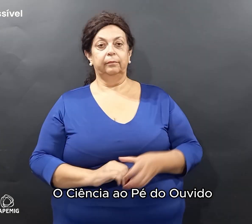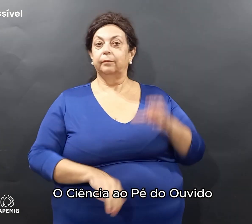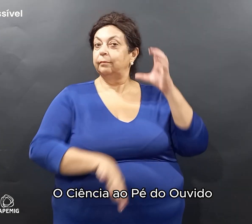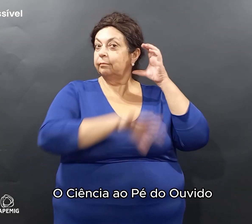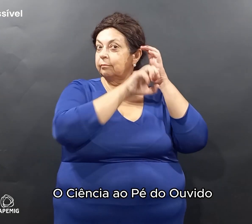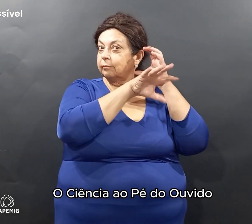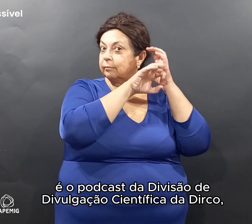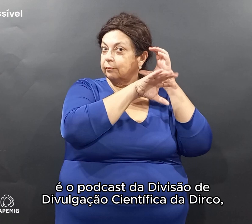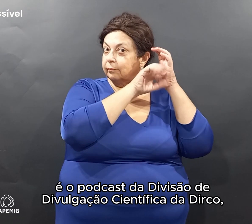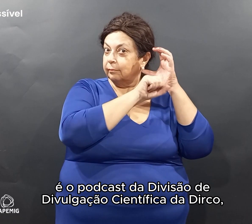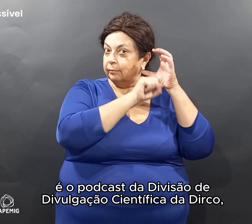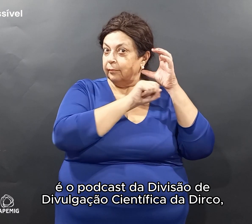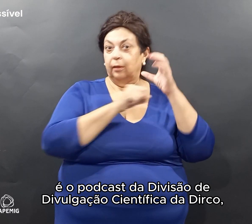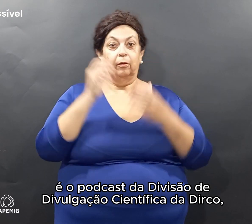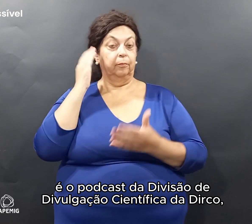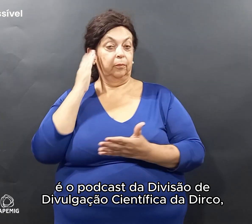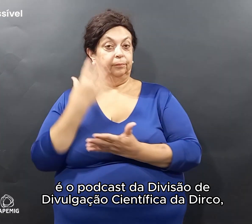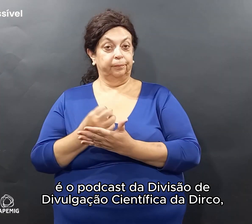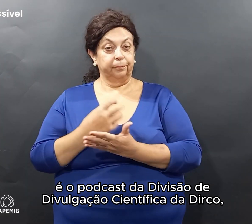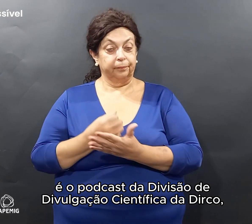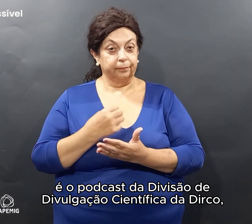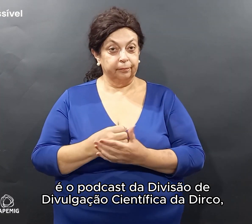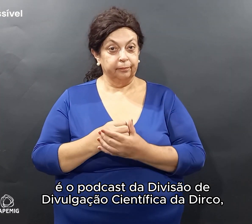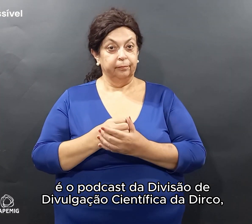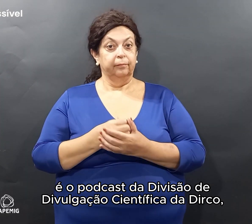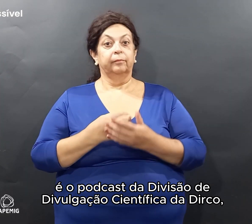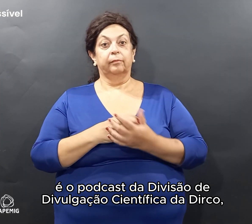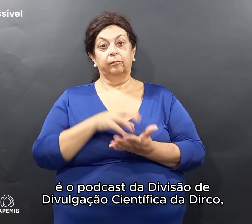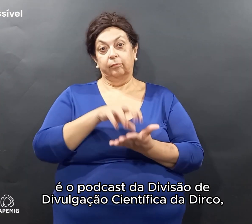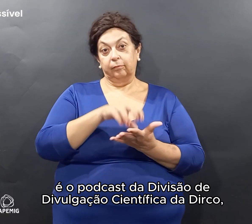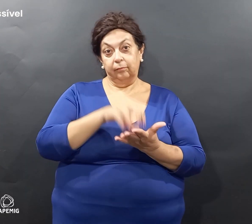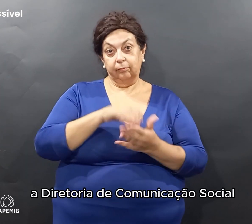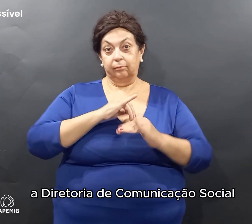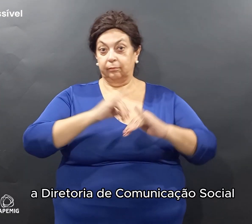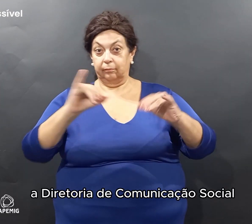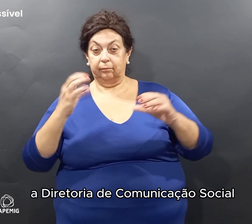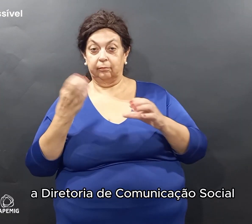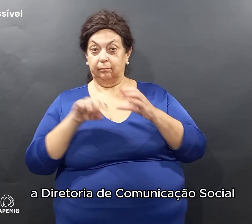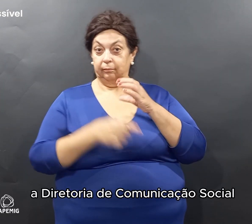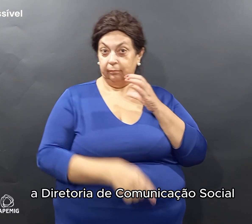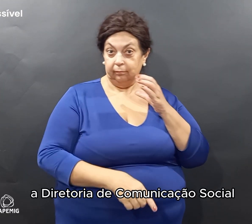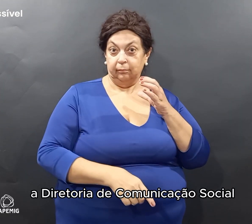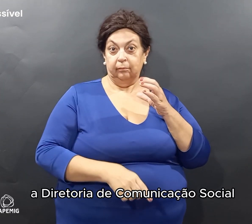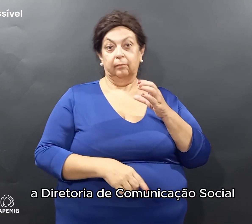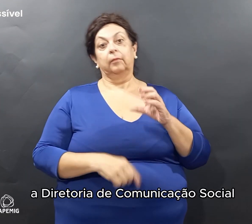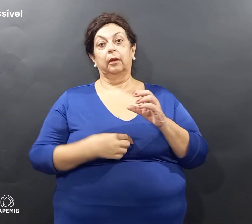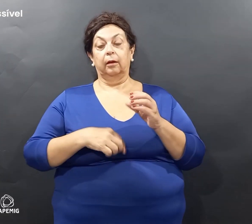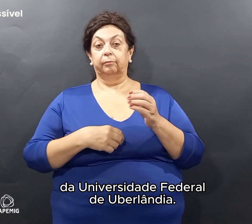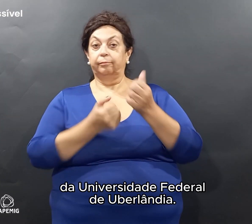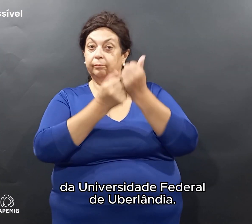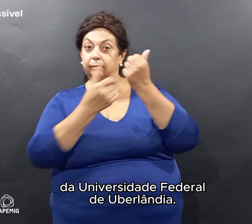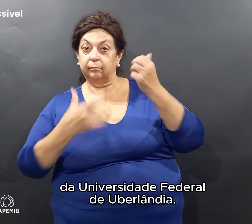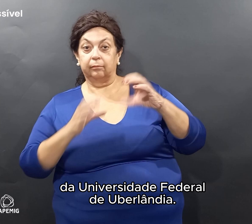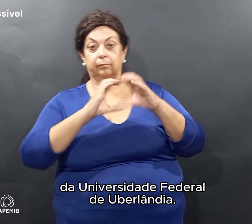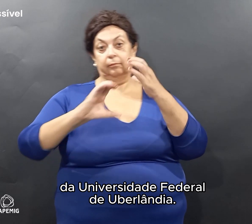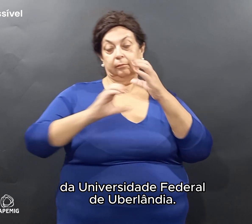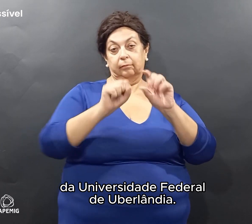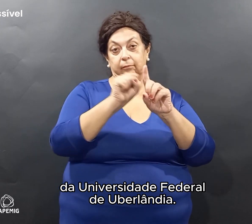ao Pé do Ouvido é o podcast da Divisão de Divulgação Científica da DIRCO, a Diretoria de Comunicação Social da Universidade Federal de